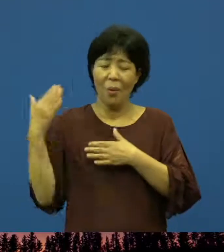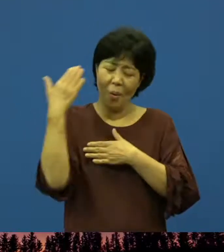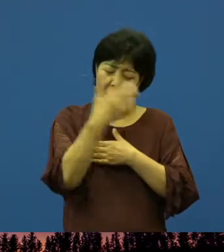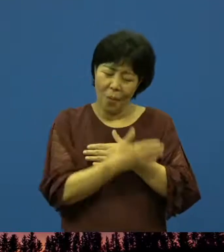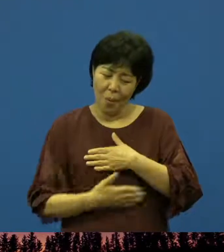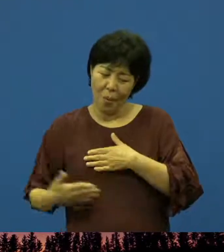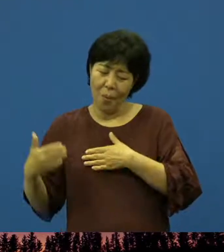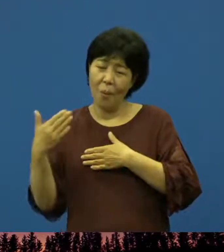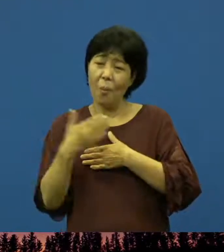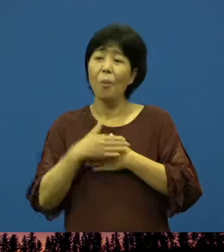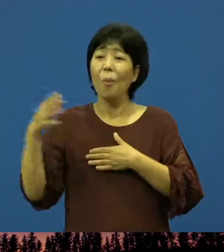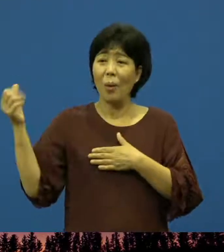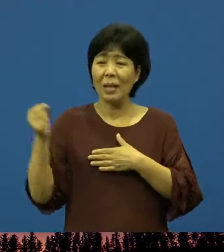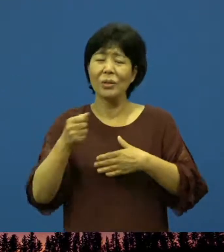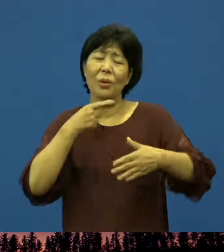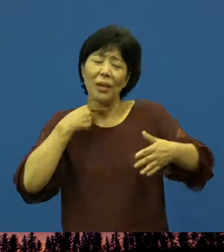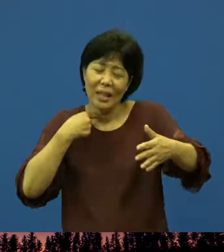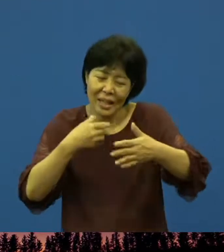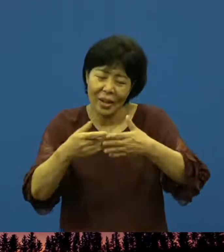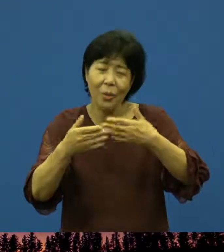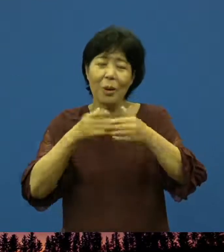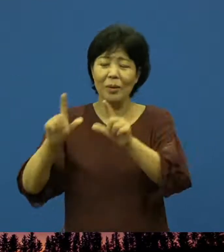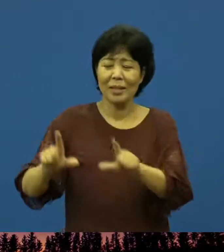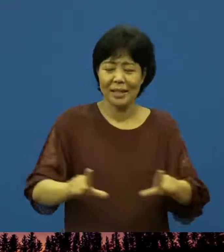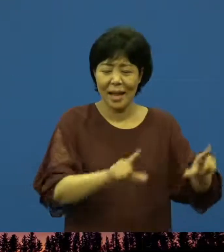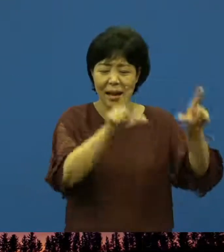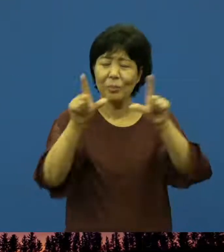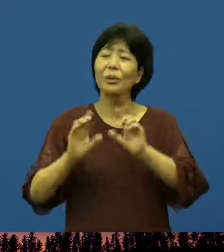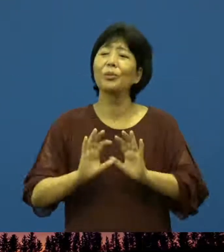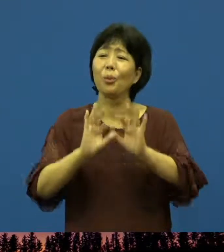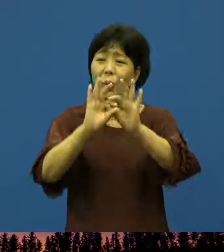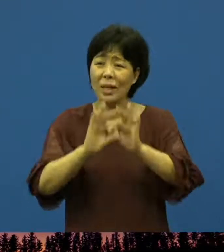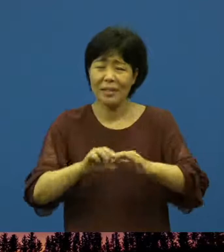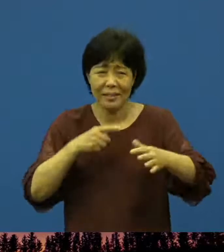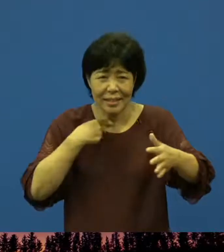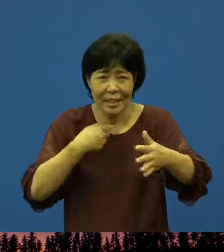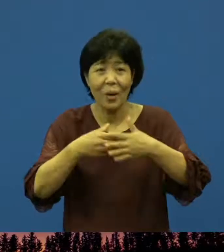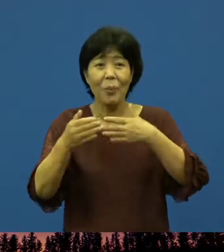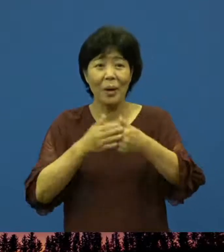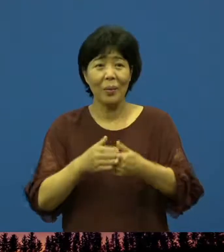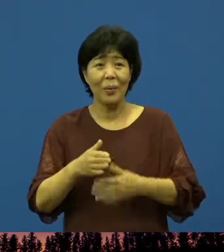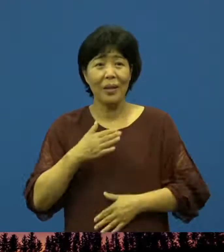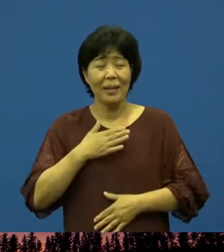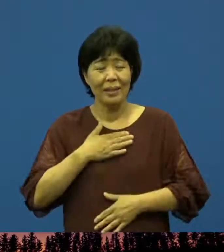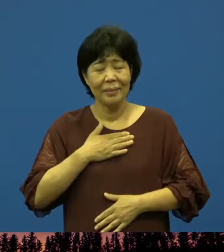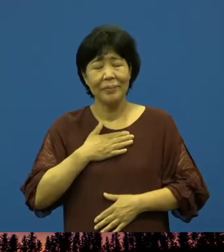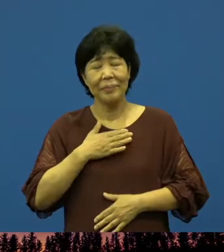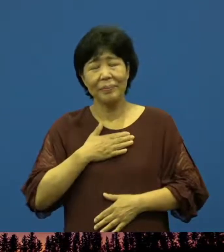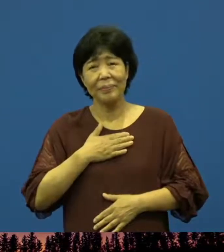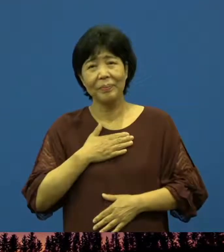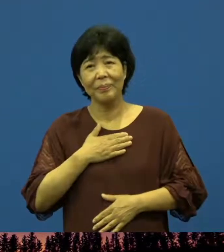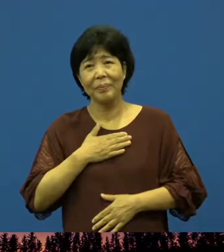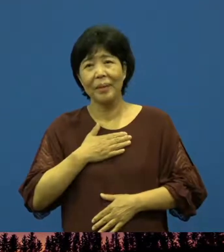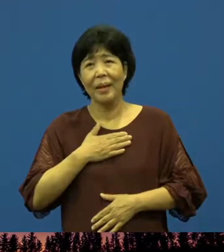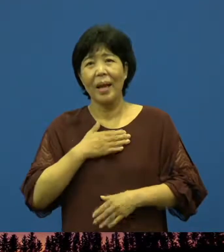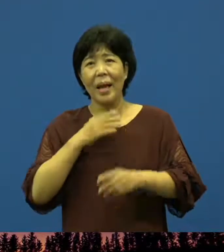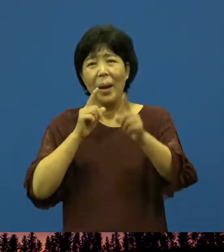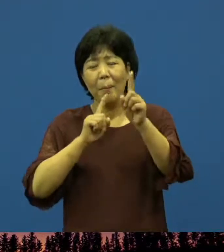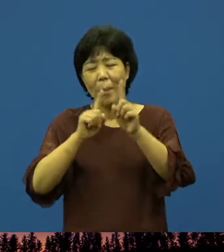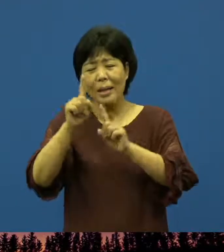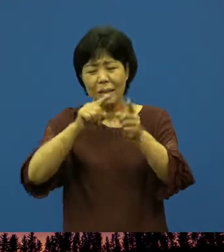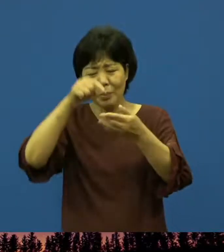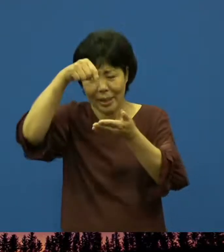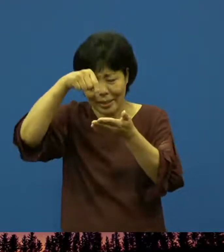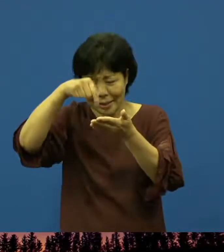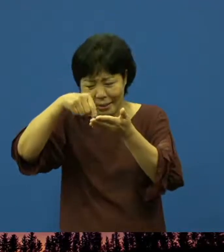경험하고 삶전체로 체험하고 내 존재가 뚫릴 정도로 하나님의 말씀이 파고드는 것을 경험하고